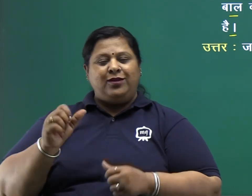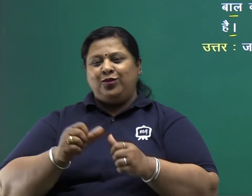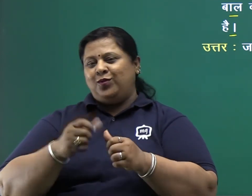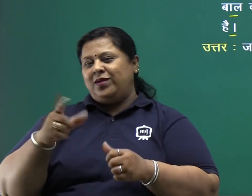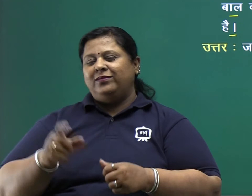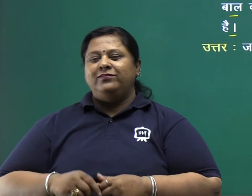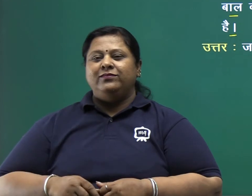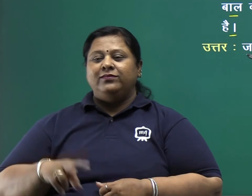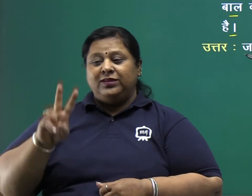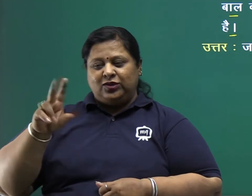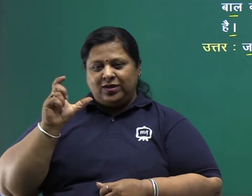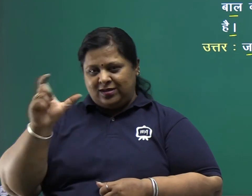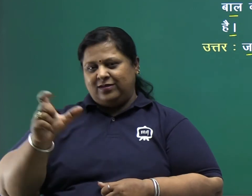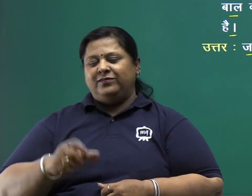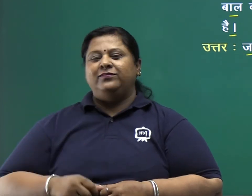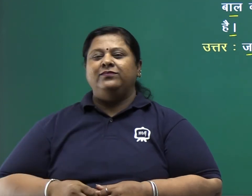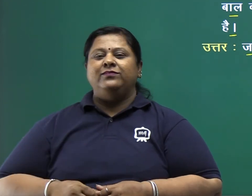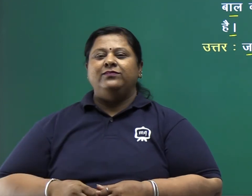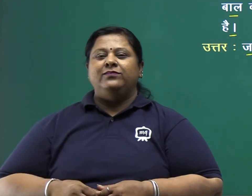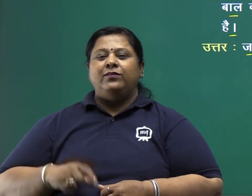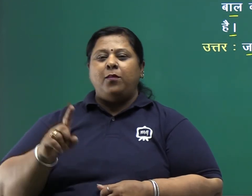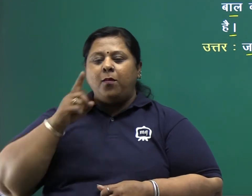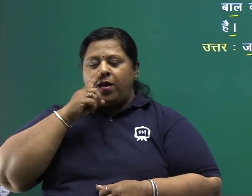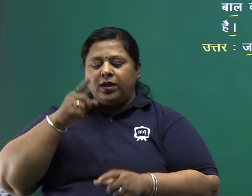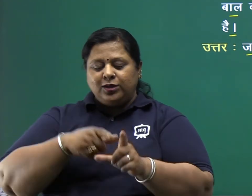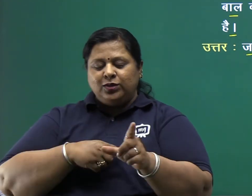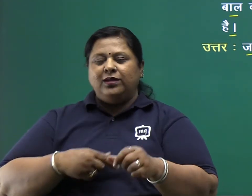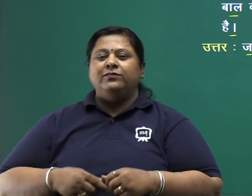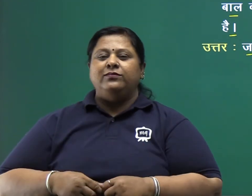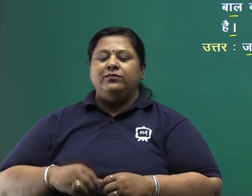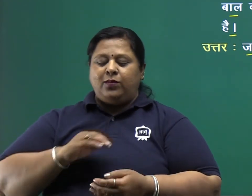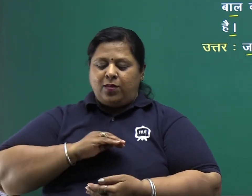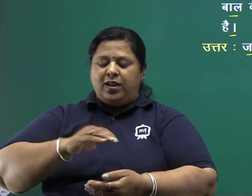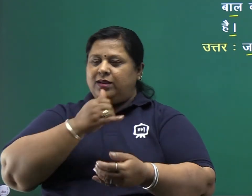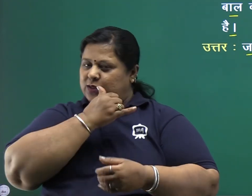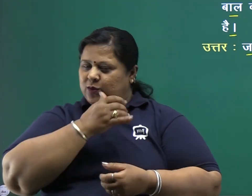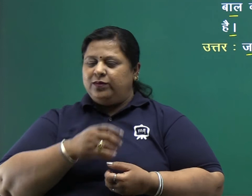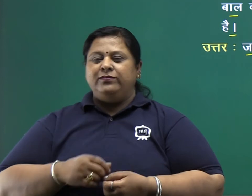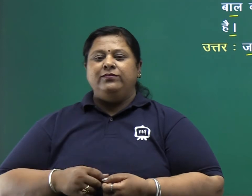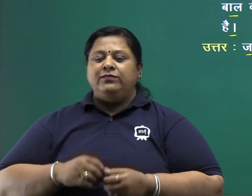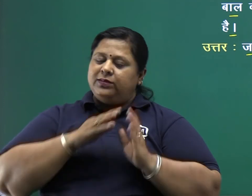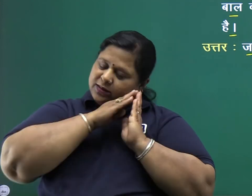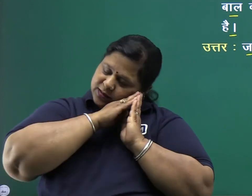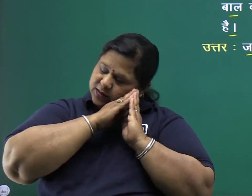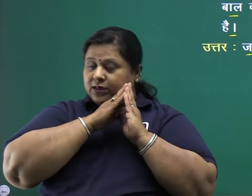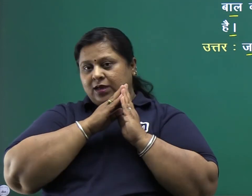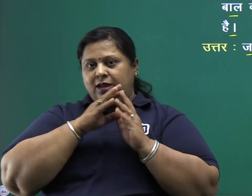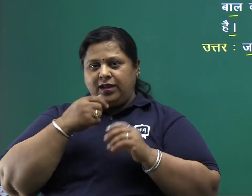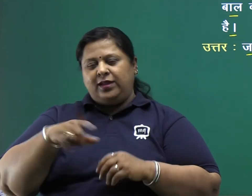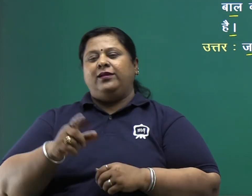होगा जगह। माँ यशोदा बाल कृष्ण को जगा रही